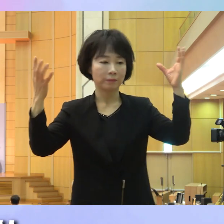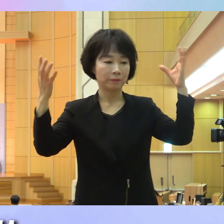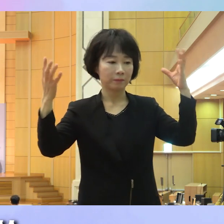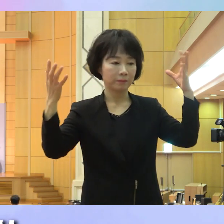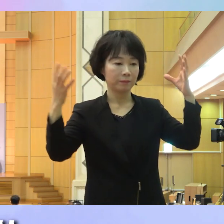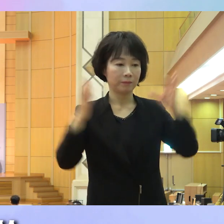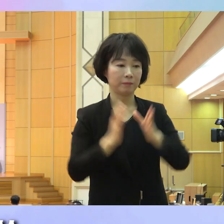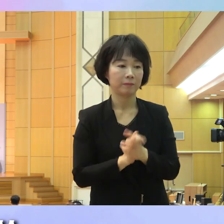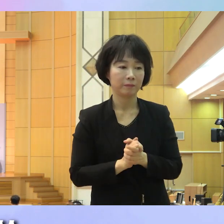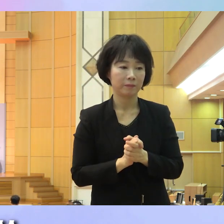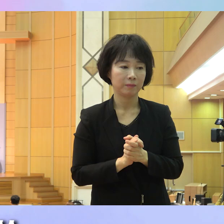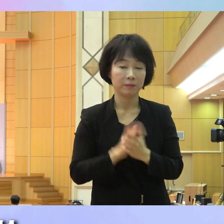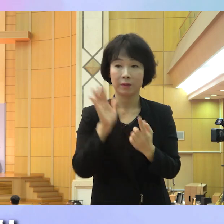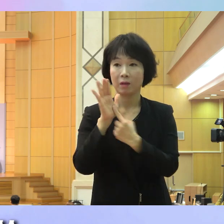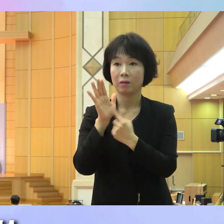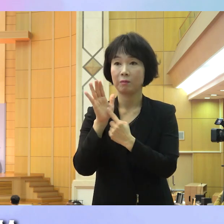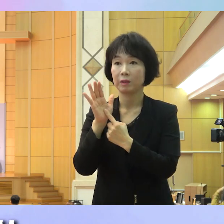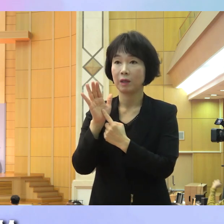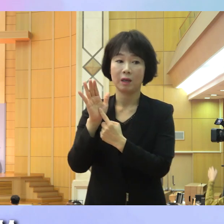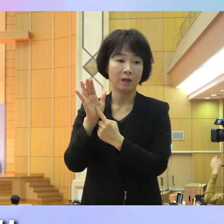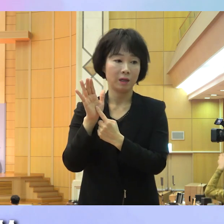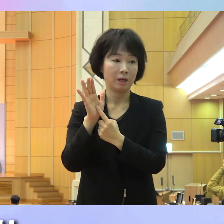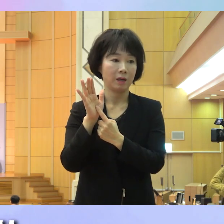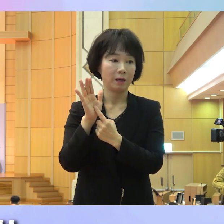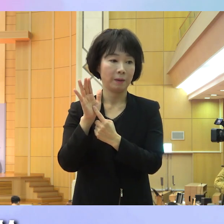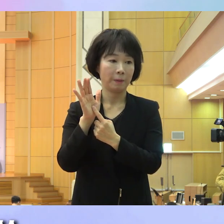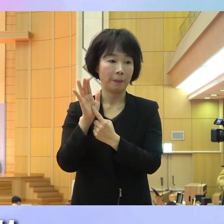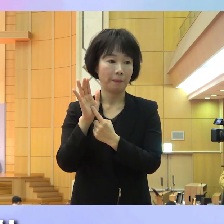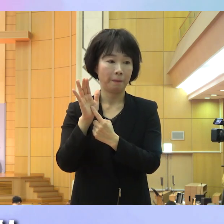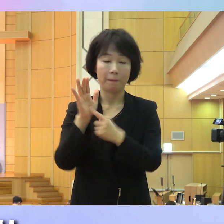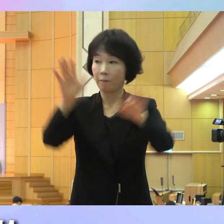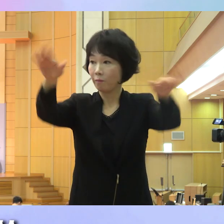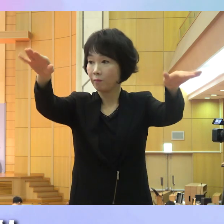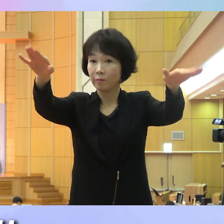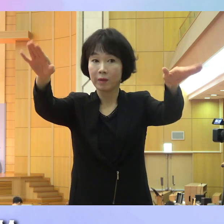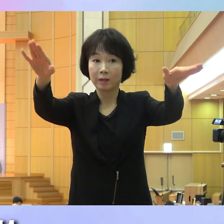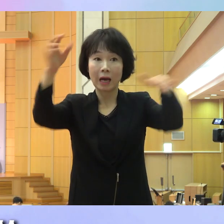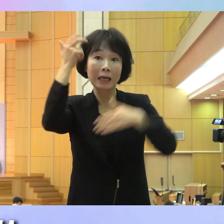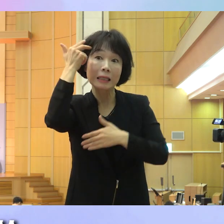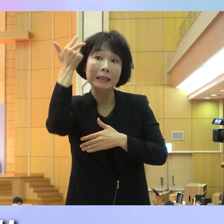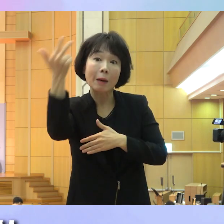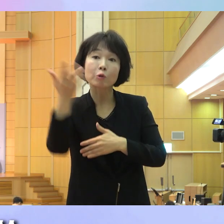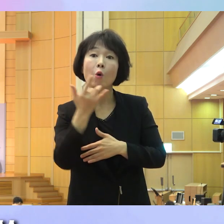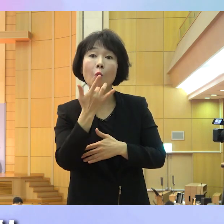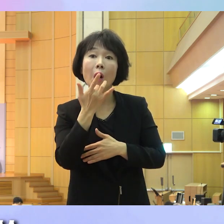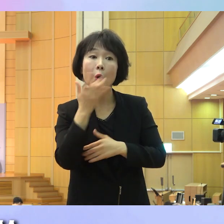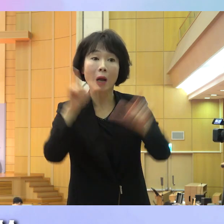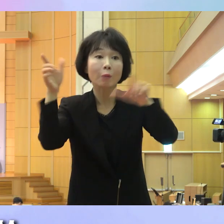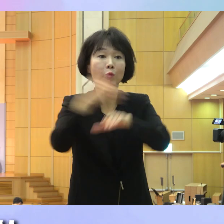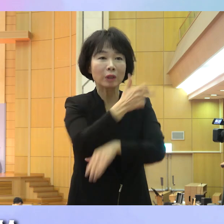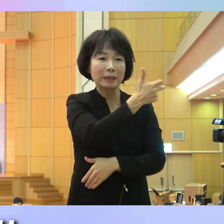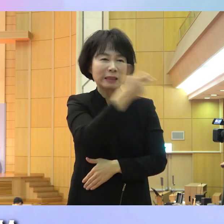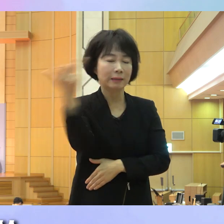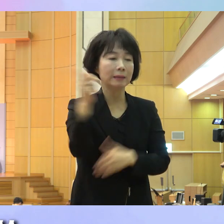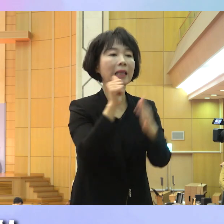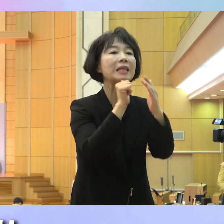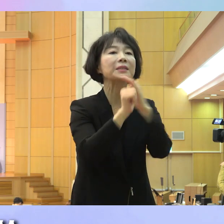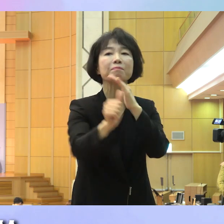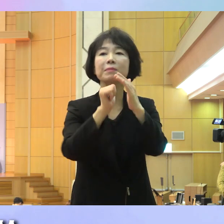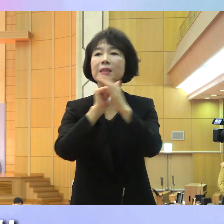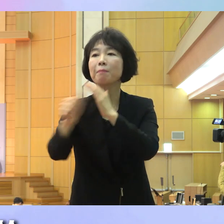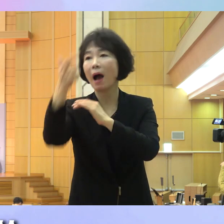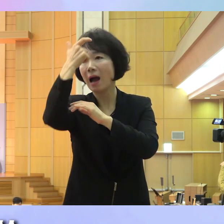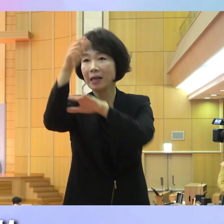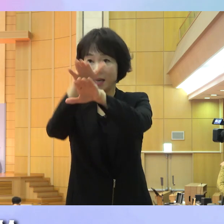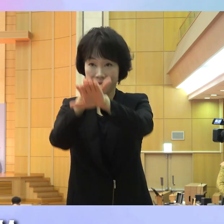네, 광고 말씀드리겠습니다. 이번 주 화요일부터 주계 대신방이 시작됩니다. 다음 주일은 성찬 예배로 드리겠습니다. 3부